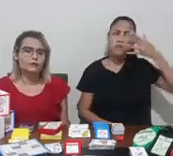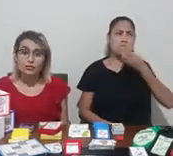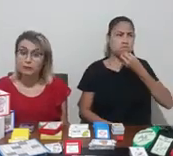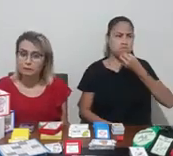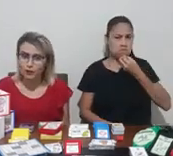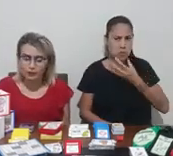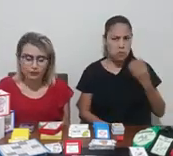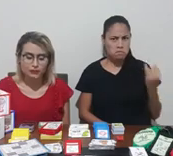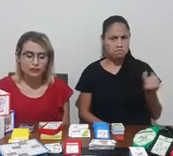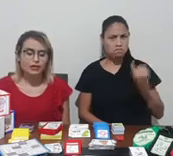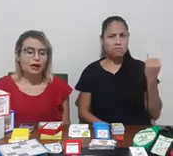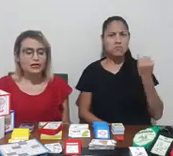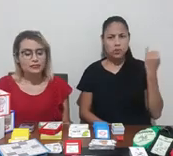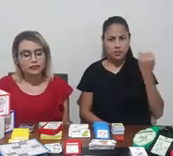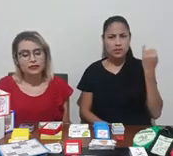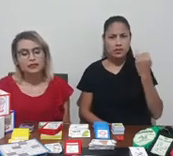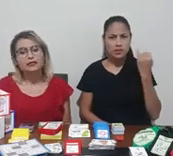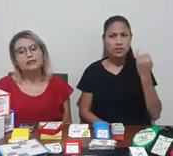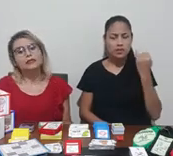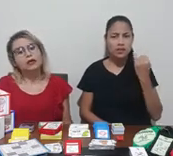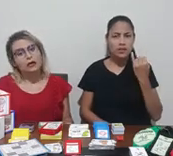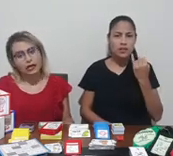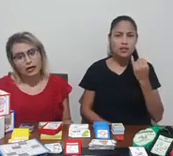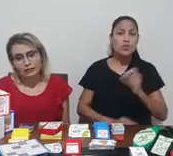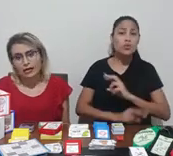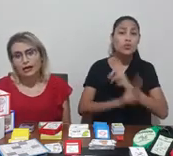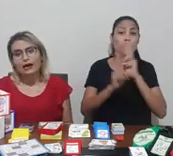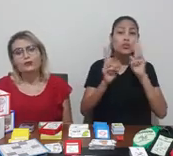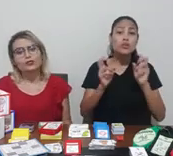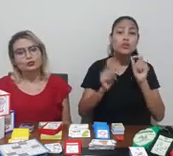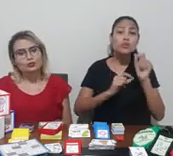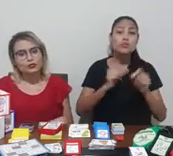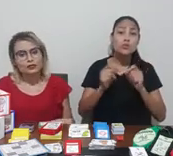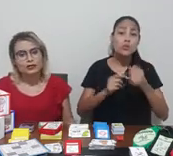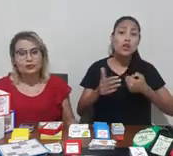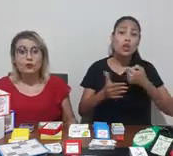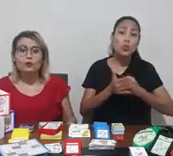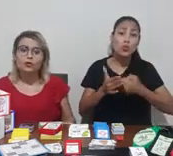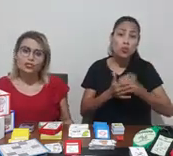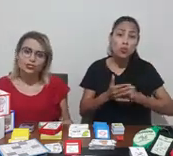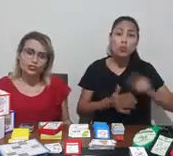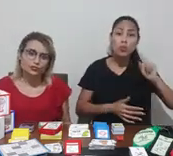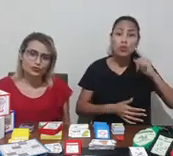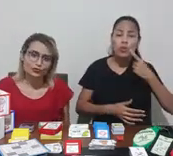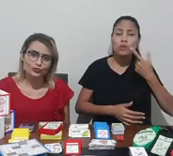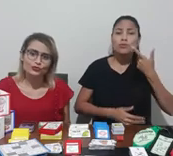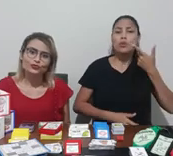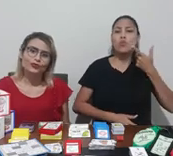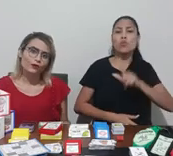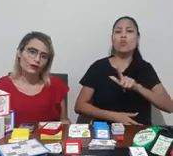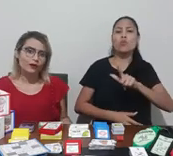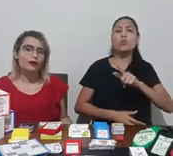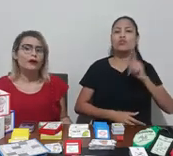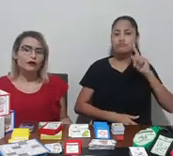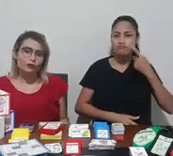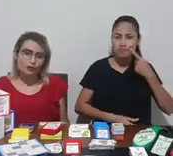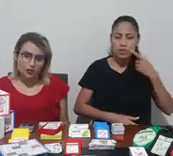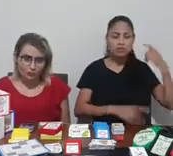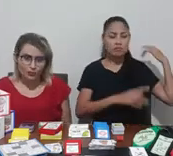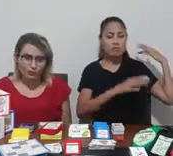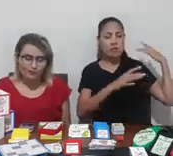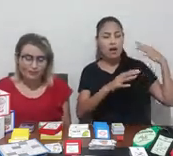muito importante, acerca da causa surda e das conquistas dos surdos no decorrer